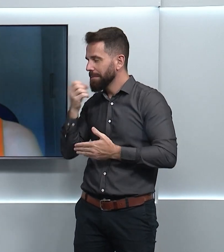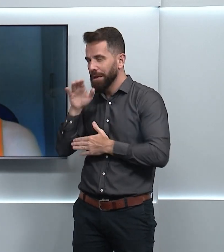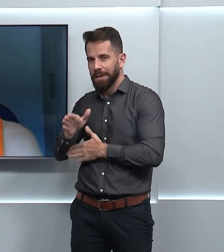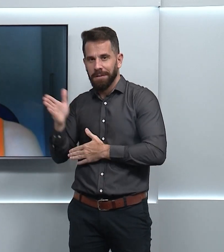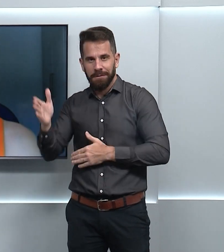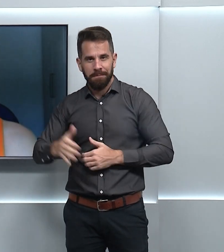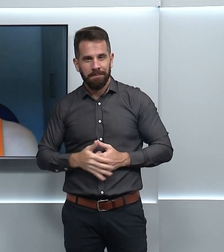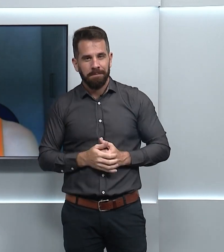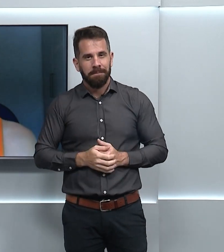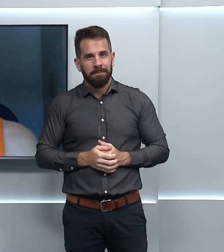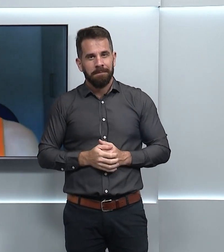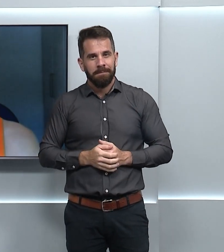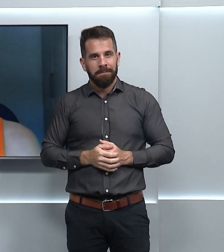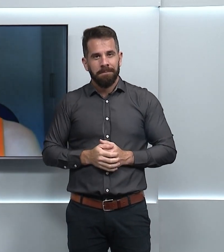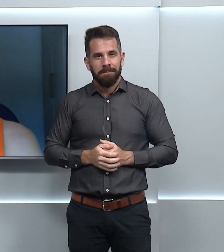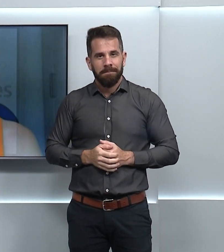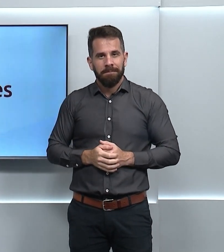tarde.